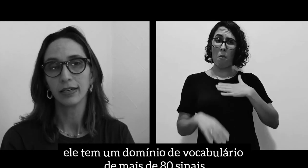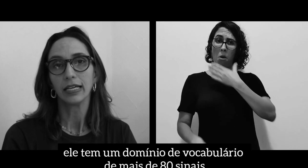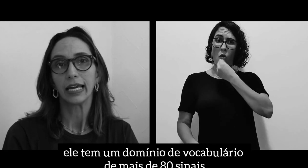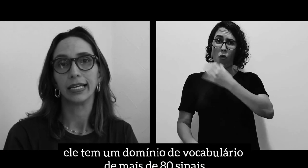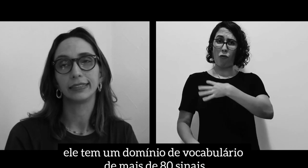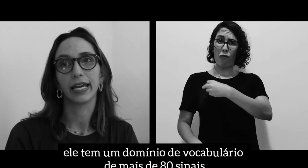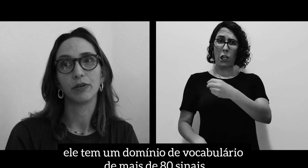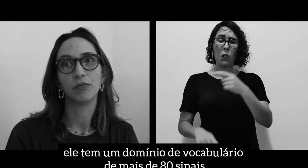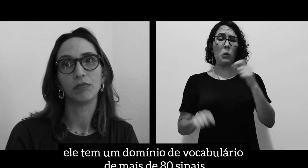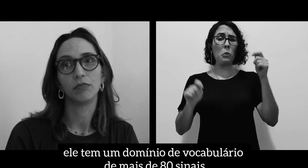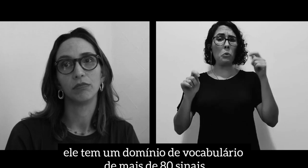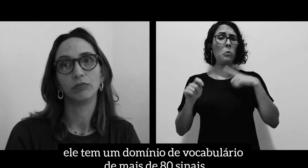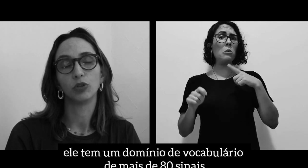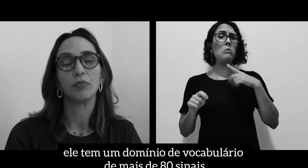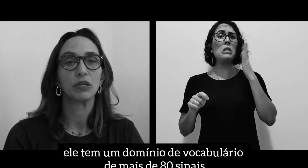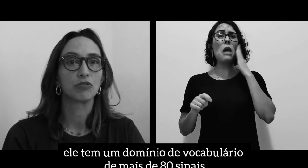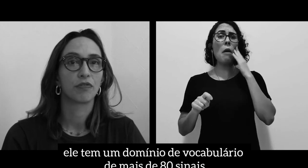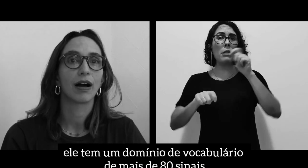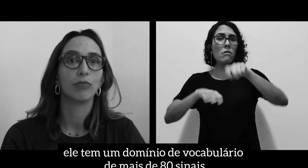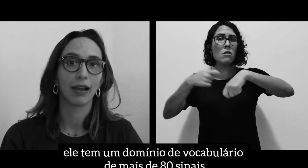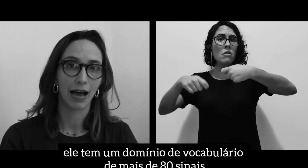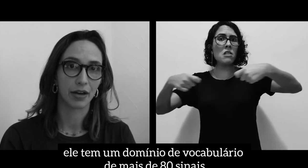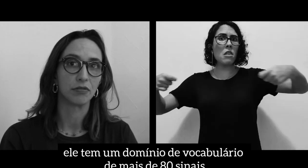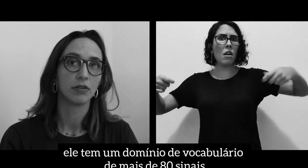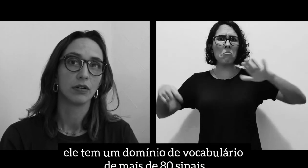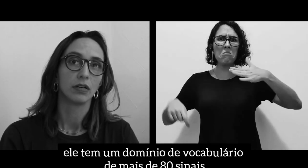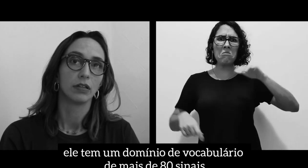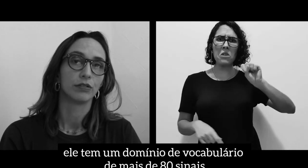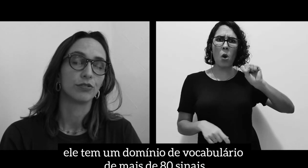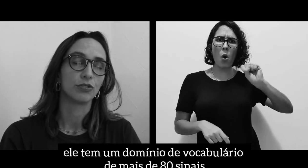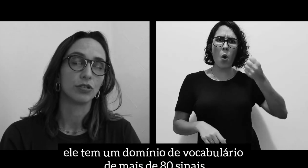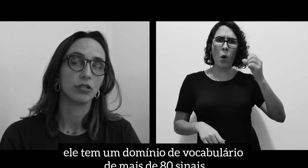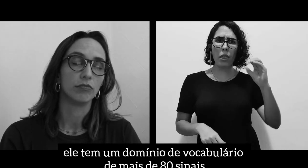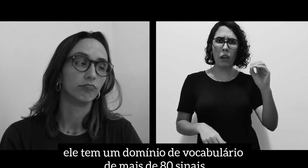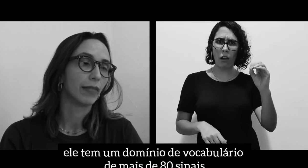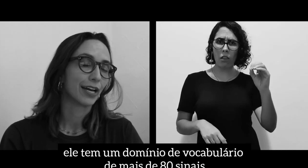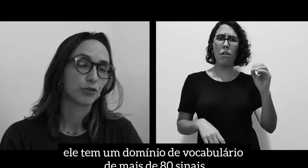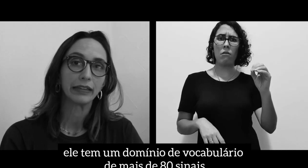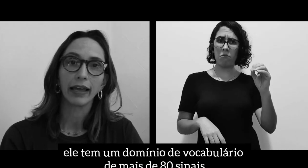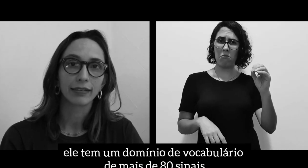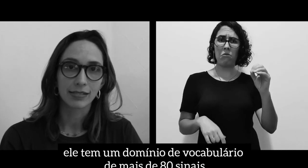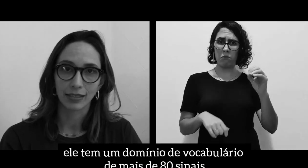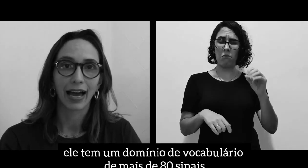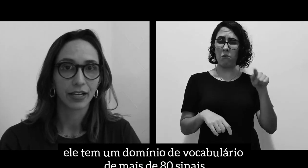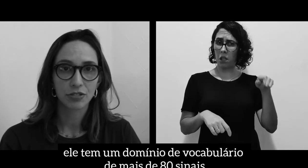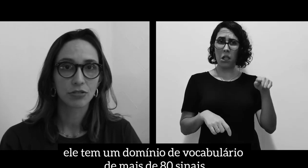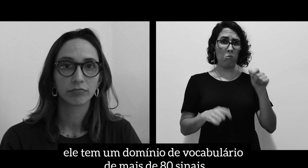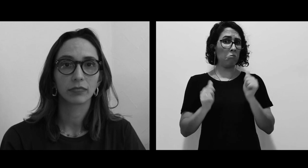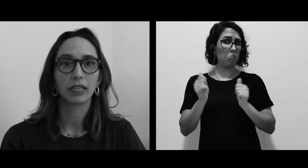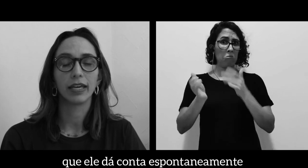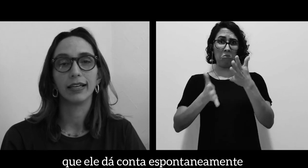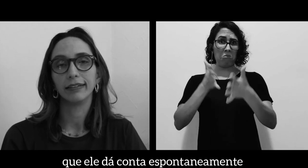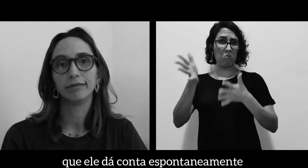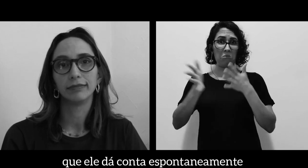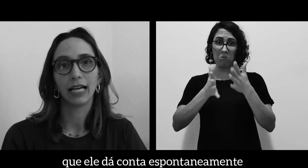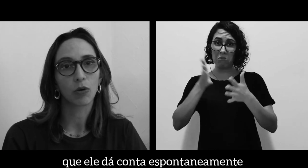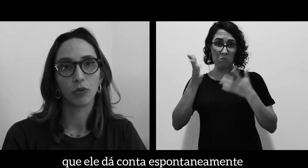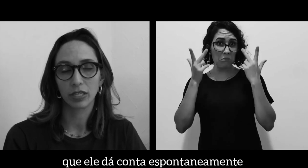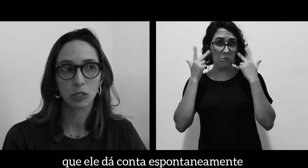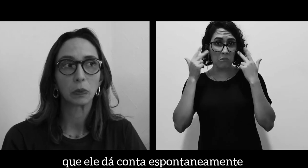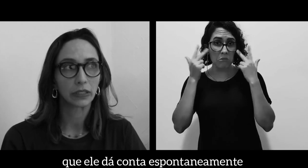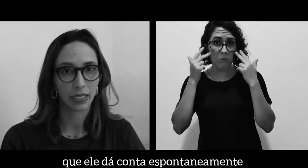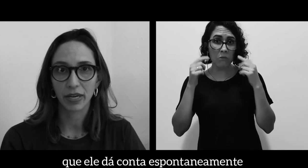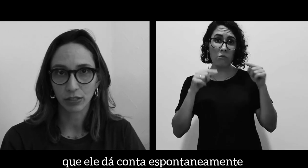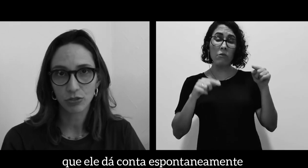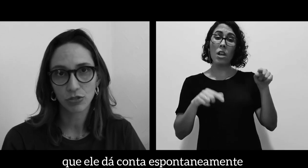né? Ele tem um domínio de vocabulário de mais de 80 sinais que ele dá